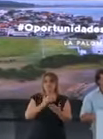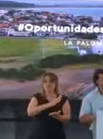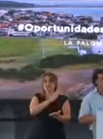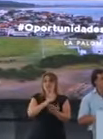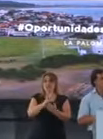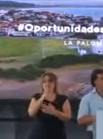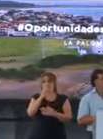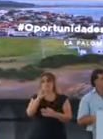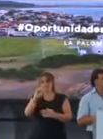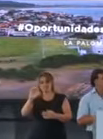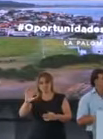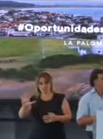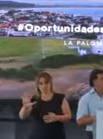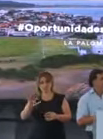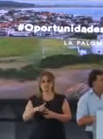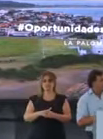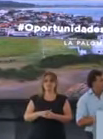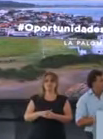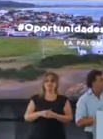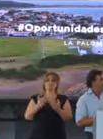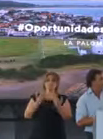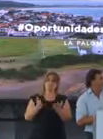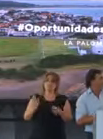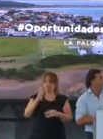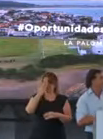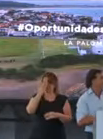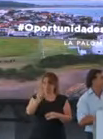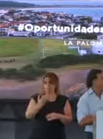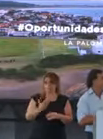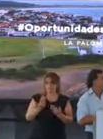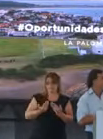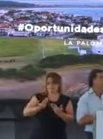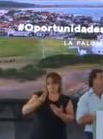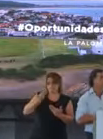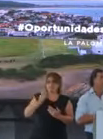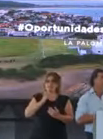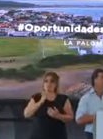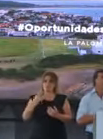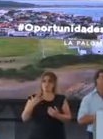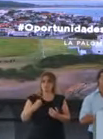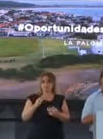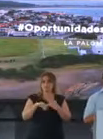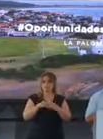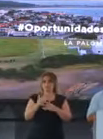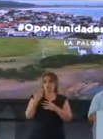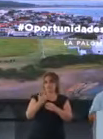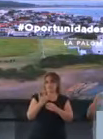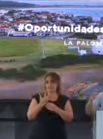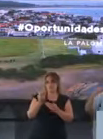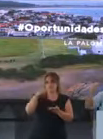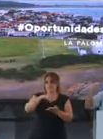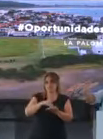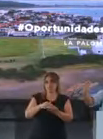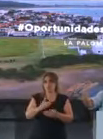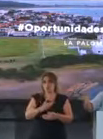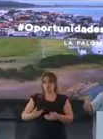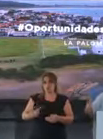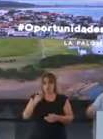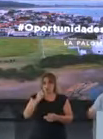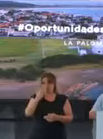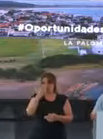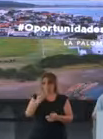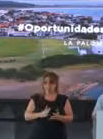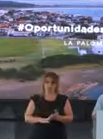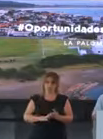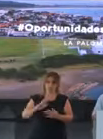2005, que ingresa el Frente Amplio y vamos a tener 15 años, 3 gobiernos de partido único. Bueno, lo que viene es nuevo.